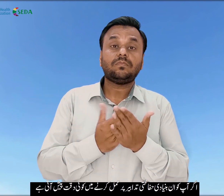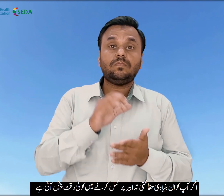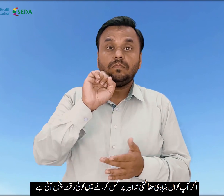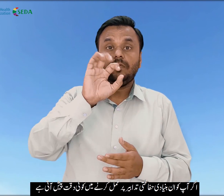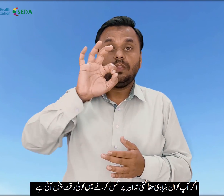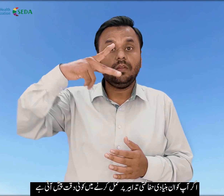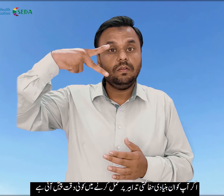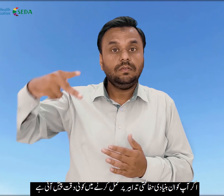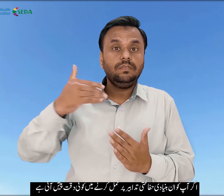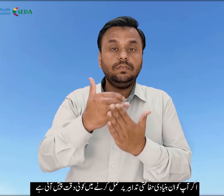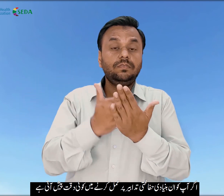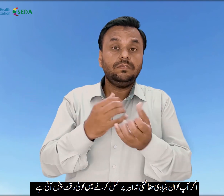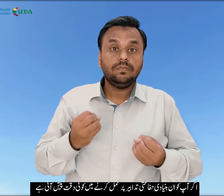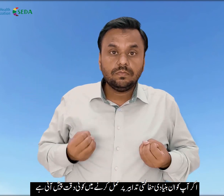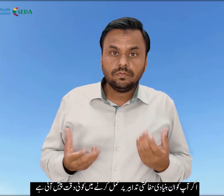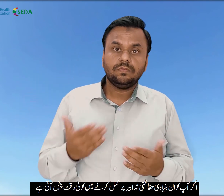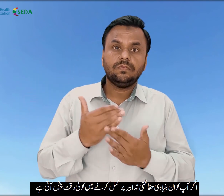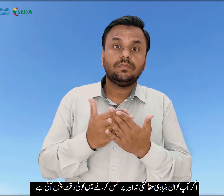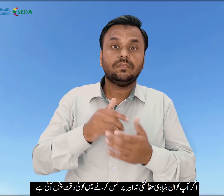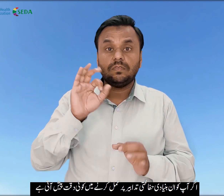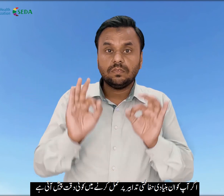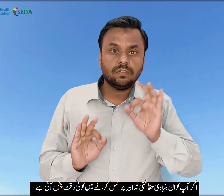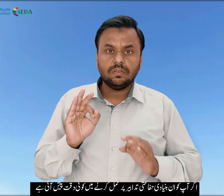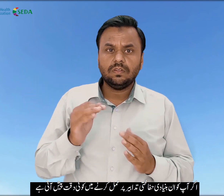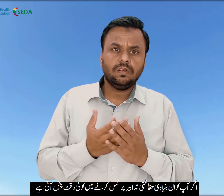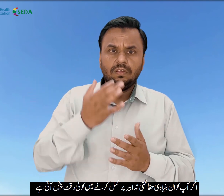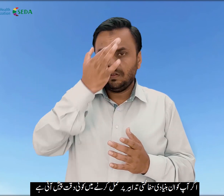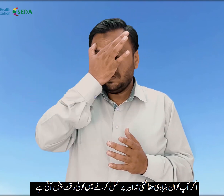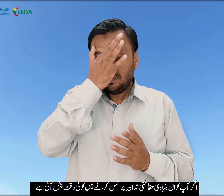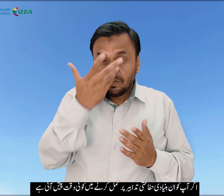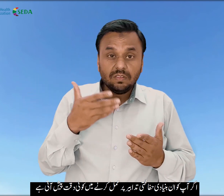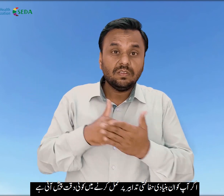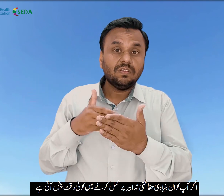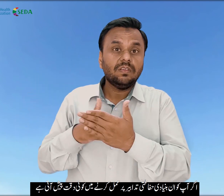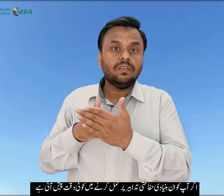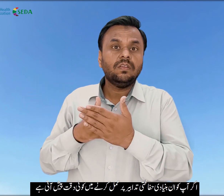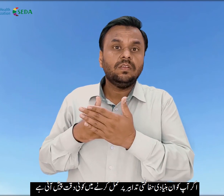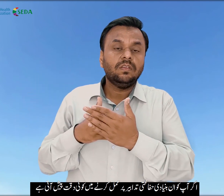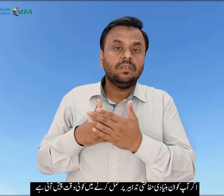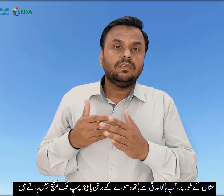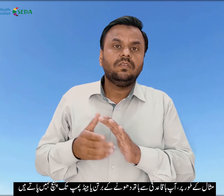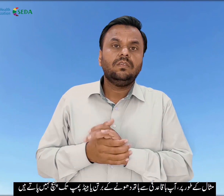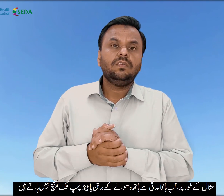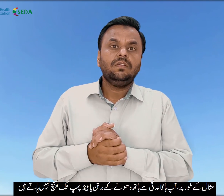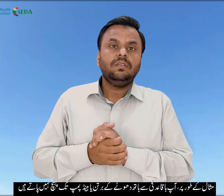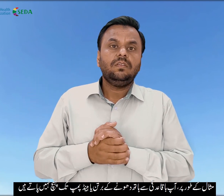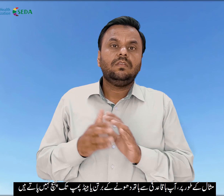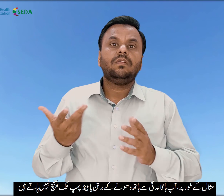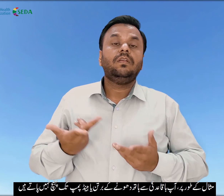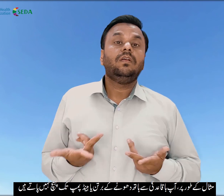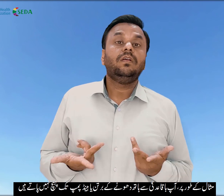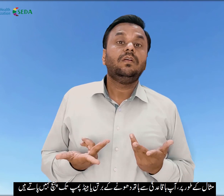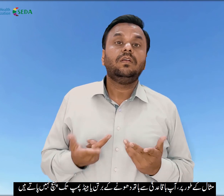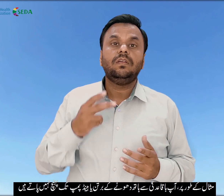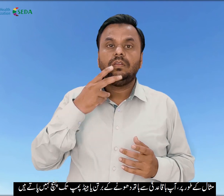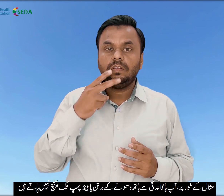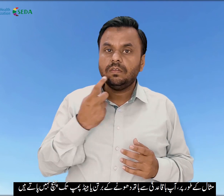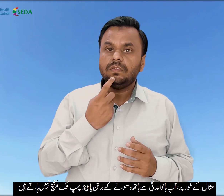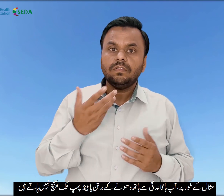حفاظتی تدابیر پر عمل کرنے میں کوئی دقت درپیش آتی ہے، مثال کے طور پر آپ باقاعدگی